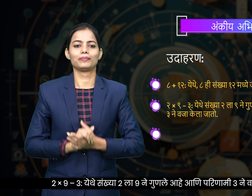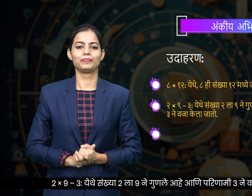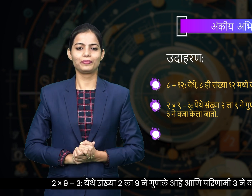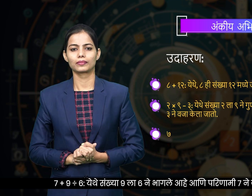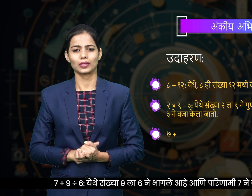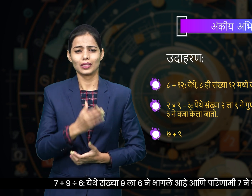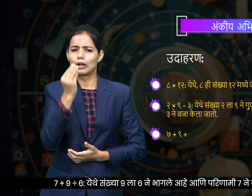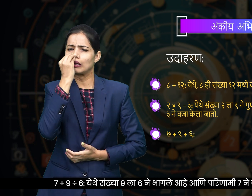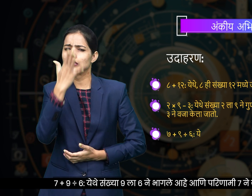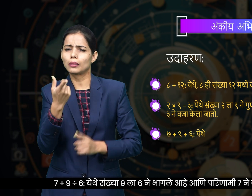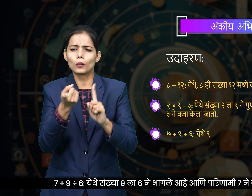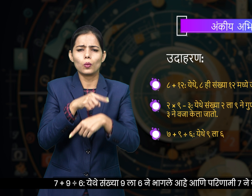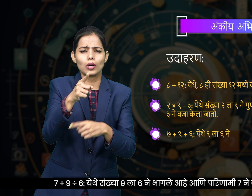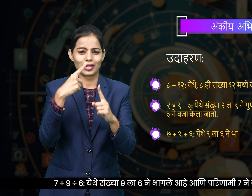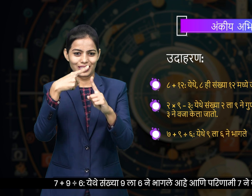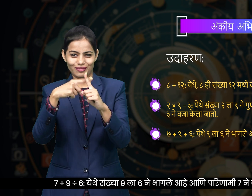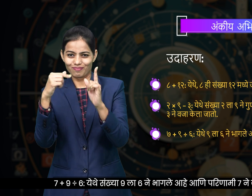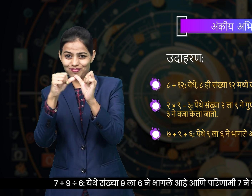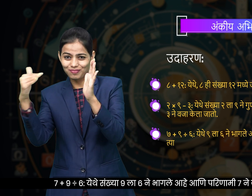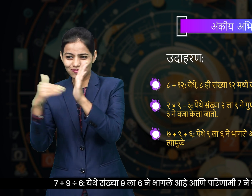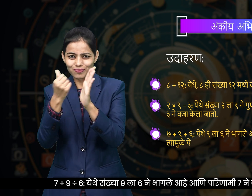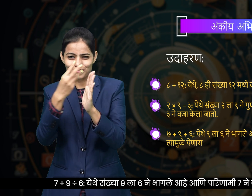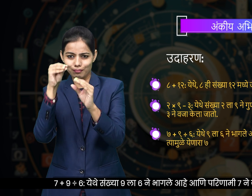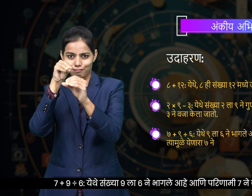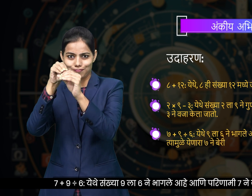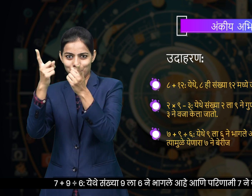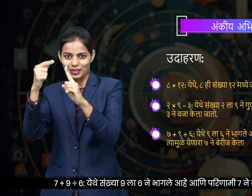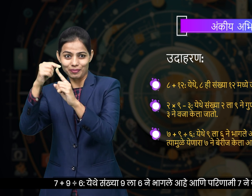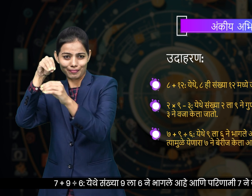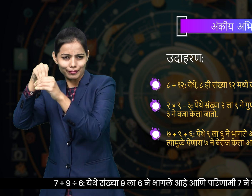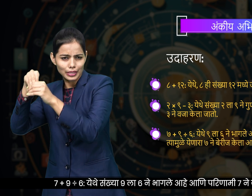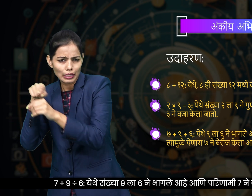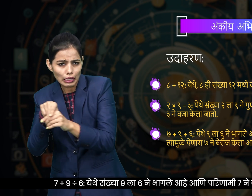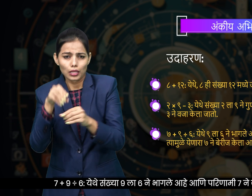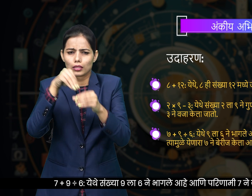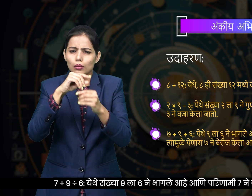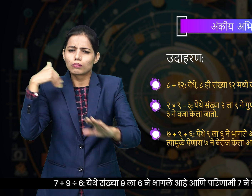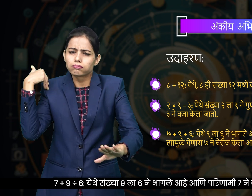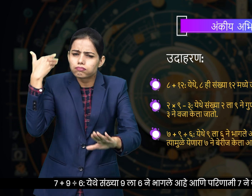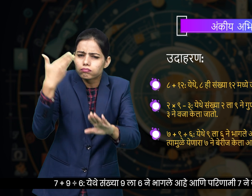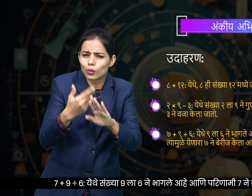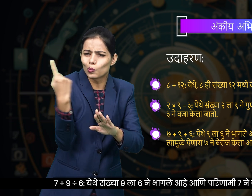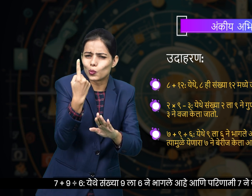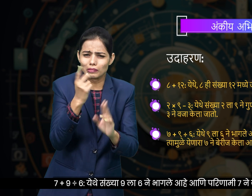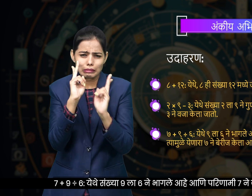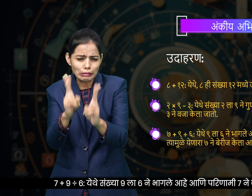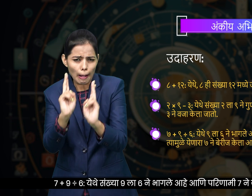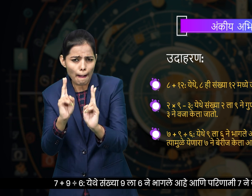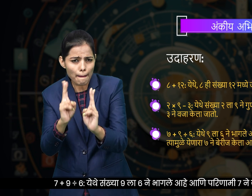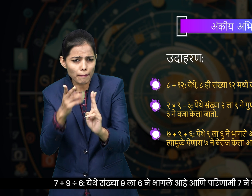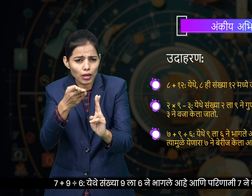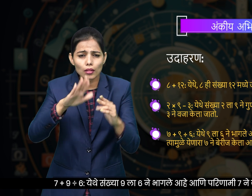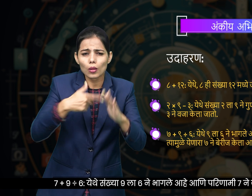आहे. 7 अधिक 9 भागिले 6. येथे संख्या 9 ला 6 ने भागले आहे आणि परिणामी 7